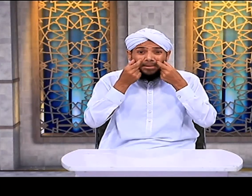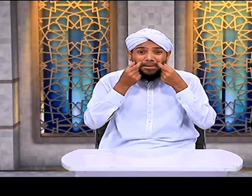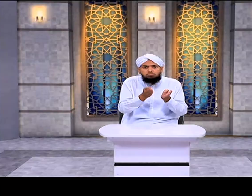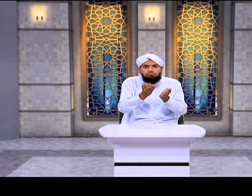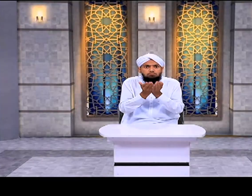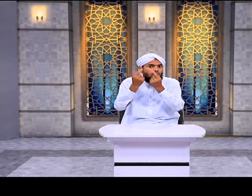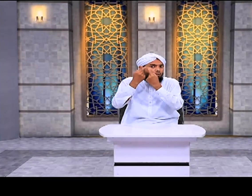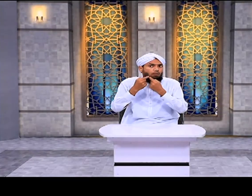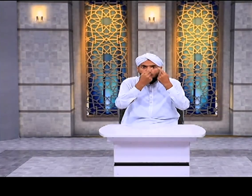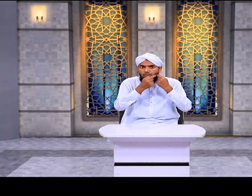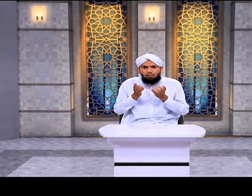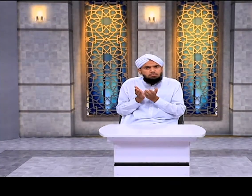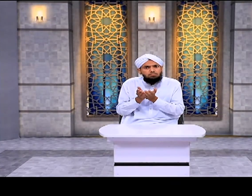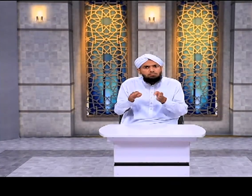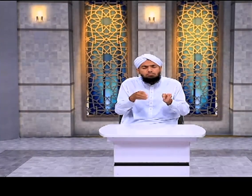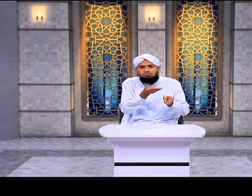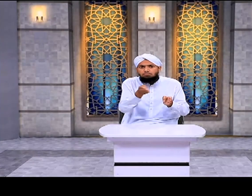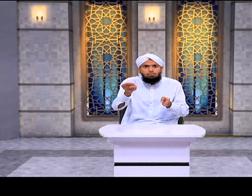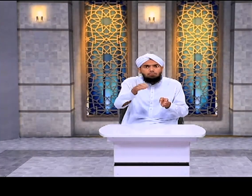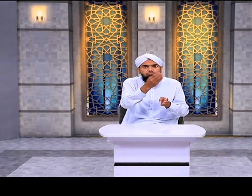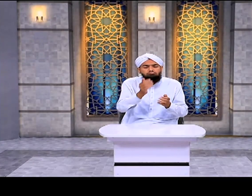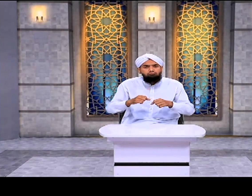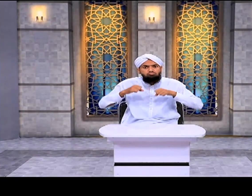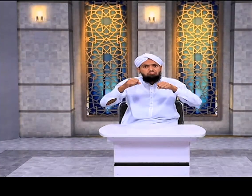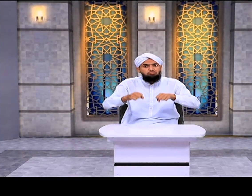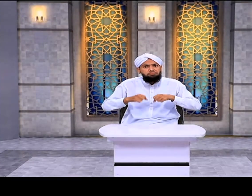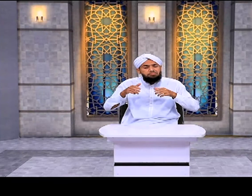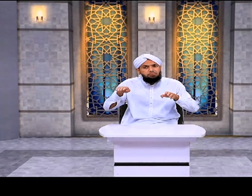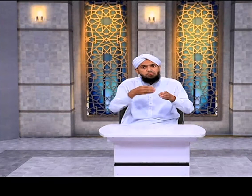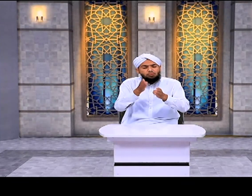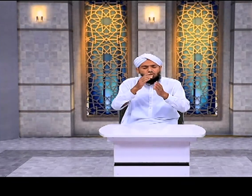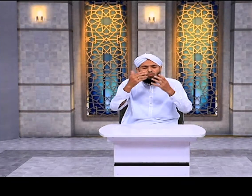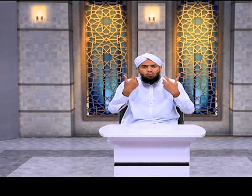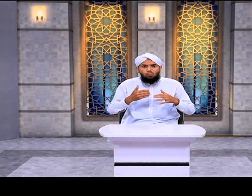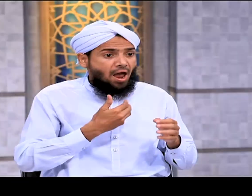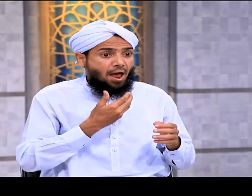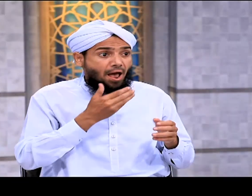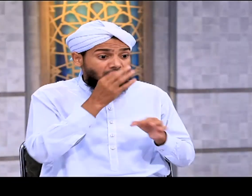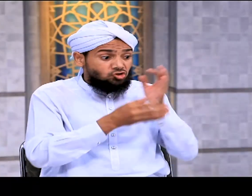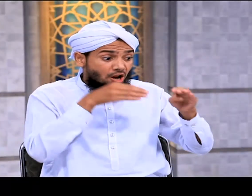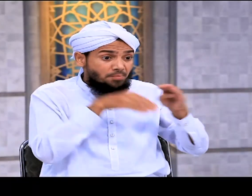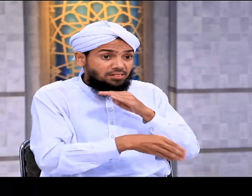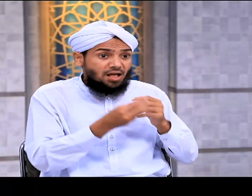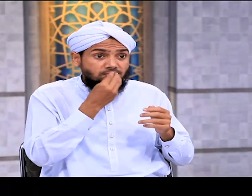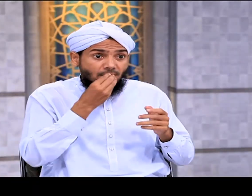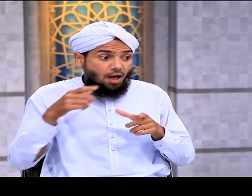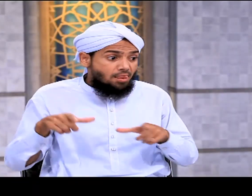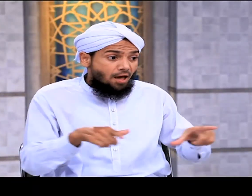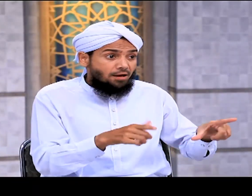میں کشتیاں چھوڑ دی جائیں تو وہ چل پڑیں۔ اہل جہنم کا کھانا اللہ پاک کے پیارے اور آخری